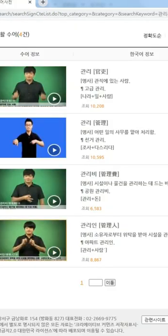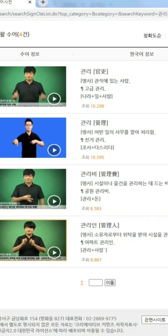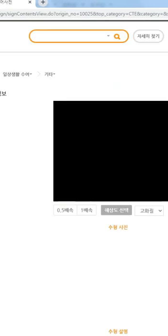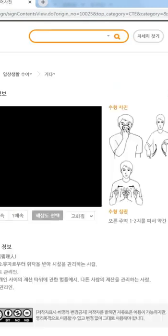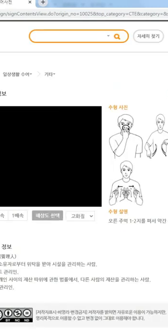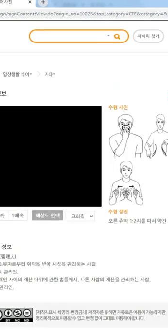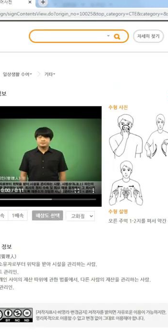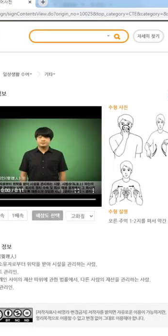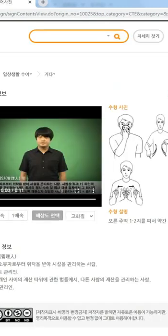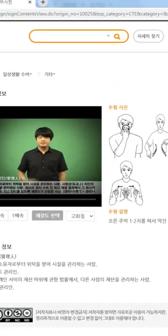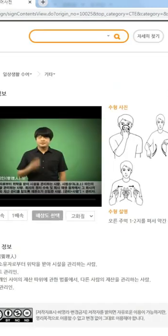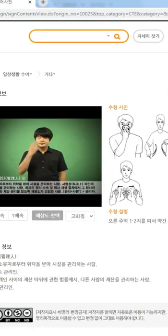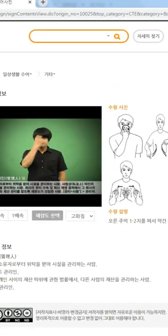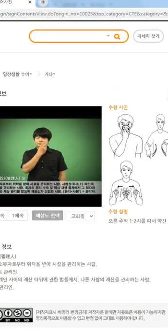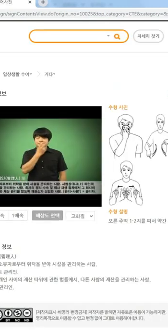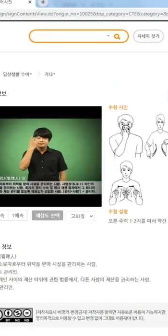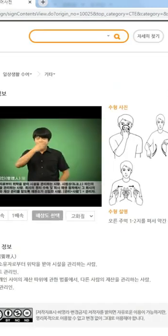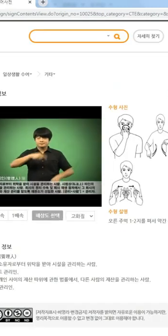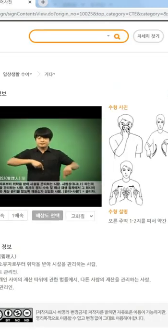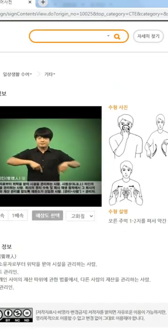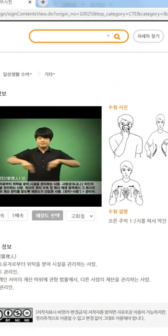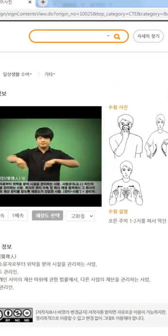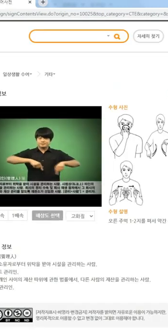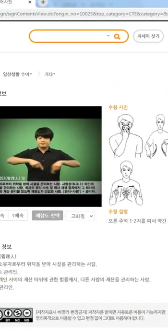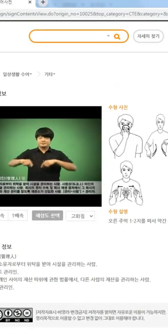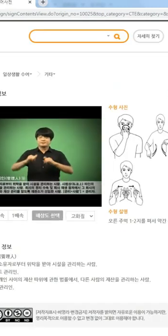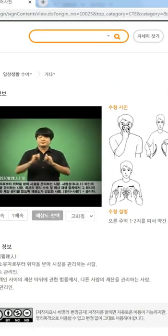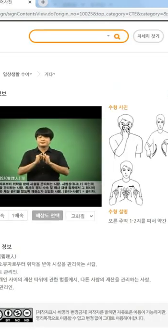관리인 그러면 이런 것도 그러니까